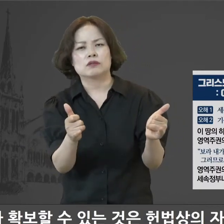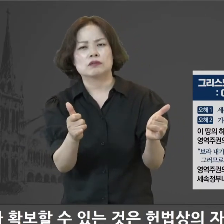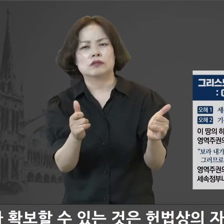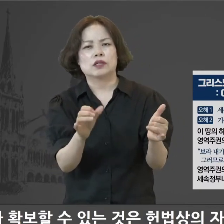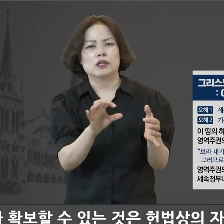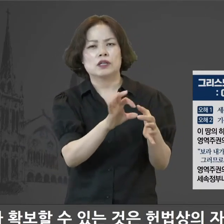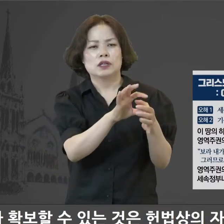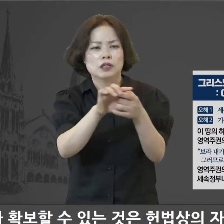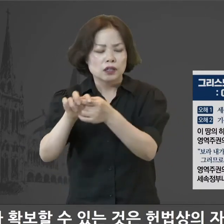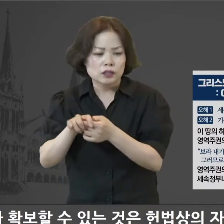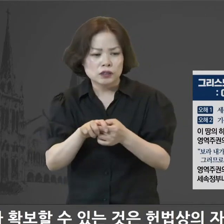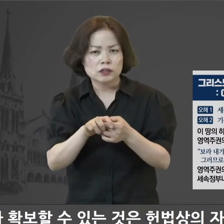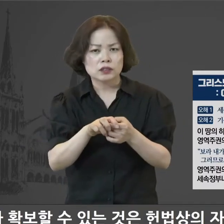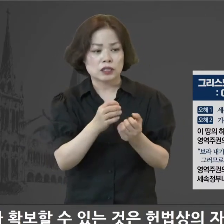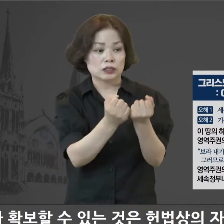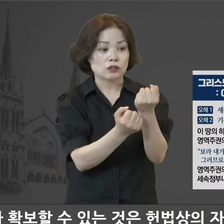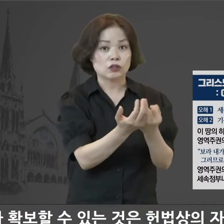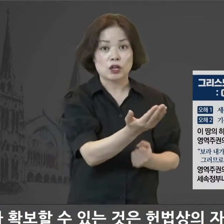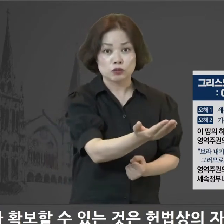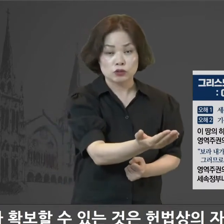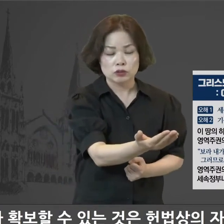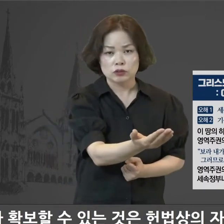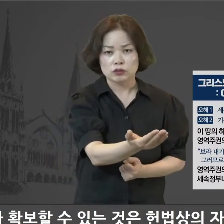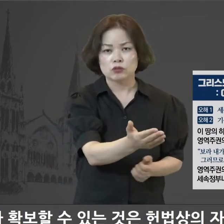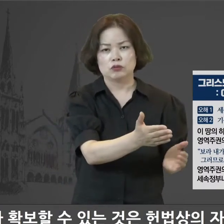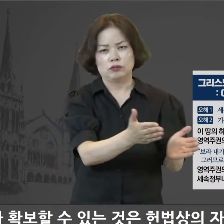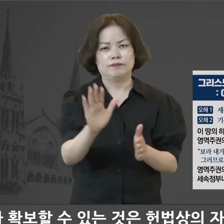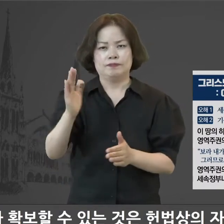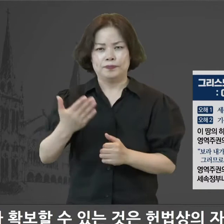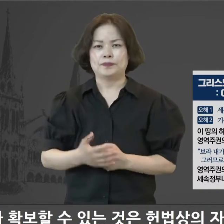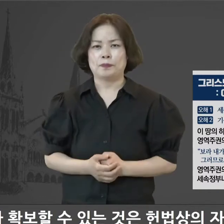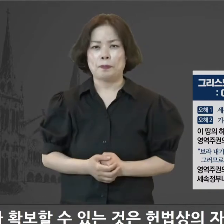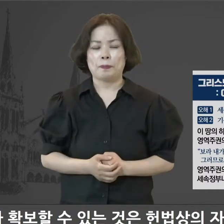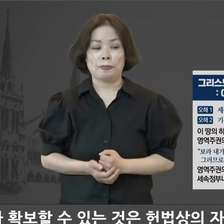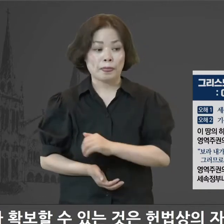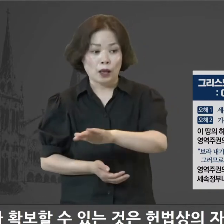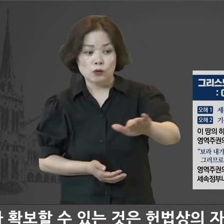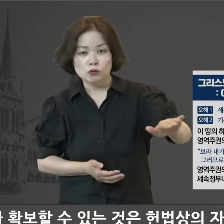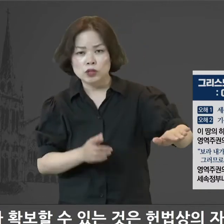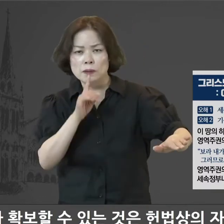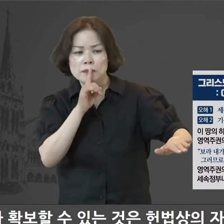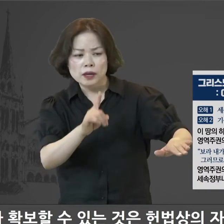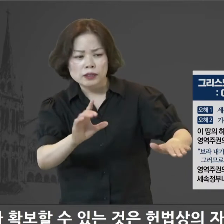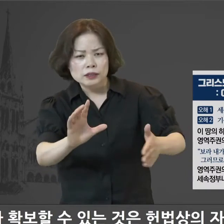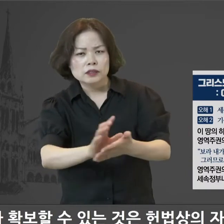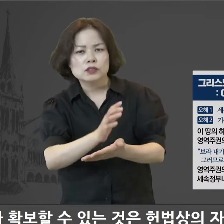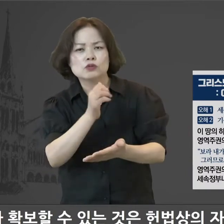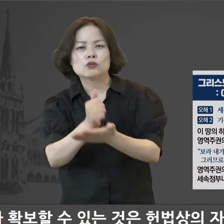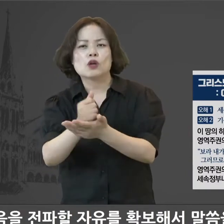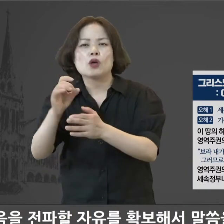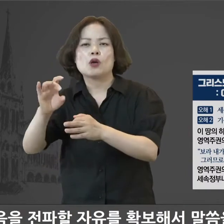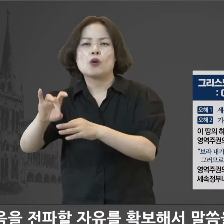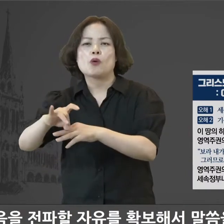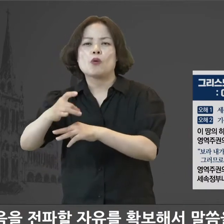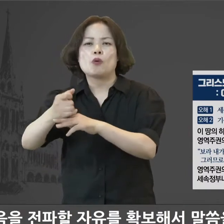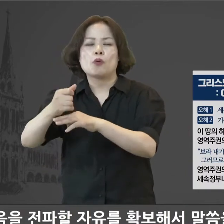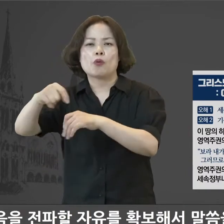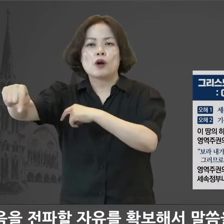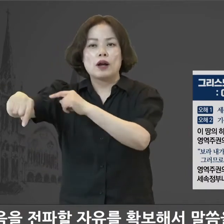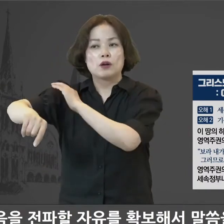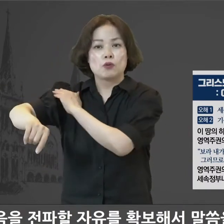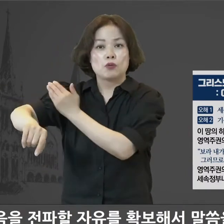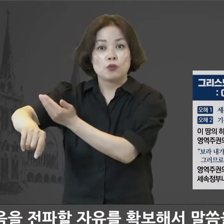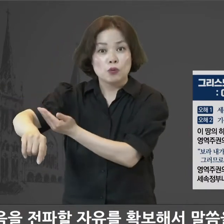연대하고 그들을 설득할 수 있는 능력을 갖춰야 된다는 거예요. 그리고 우리가 주장하는 그리스도의 왕권은, 우리가